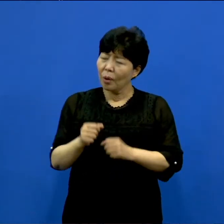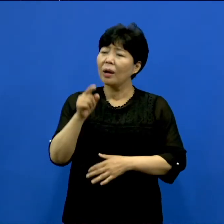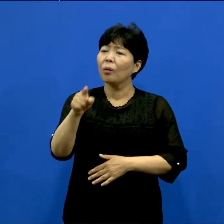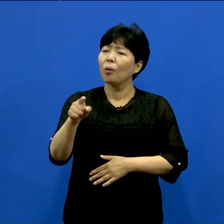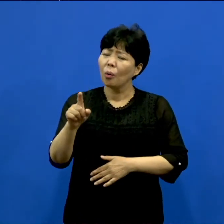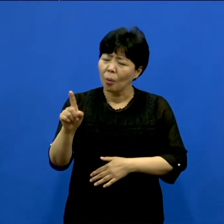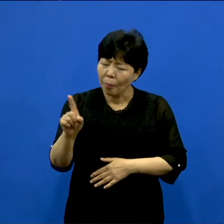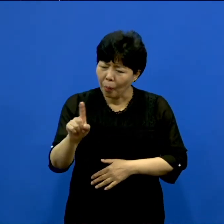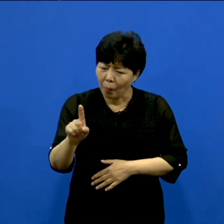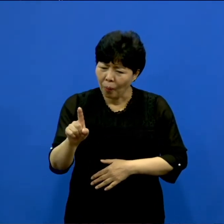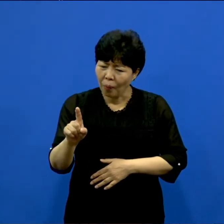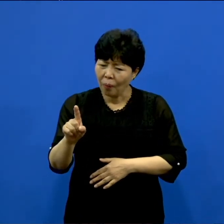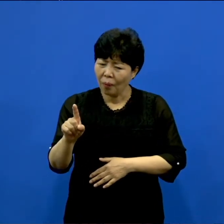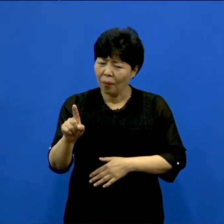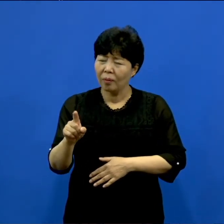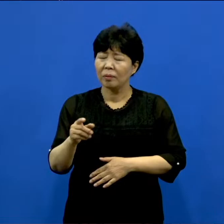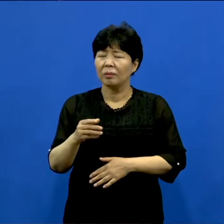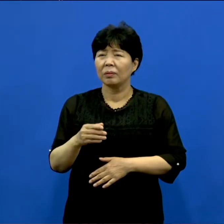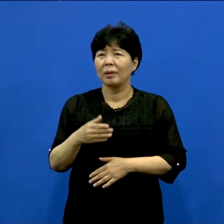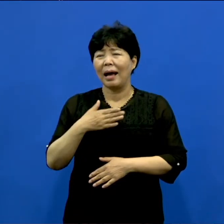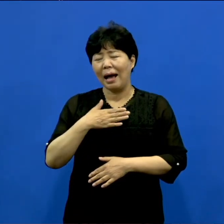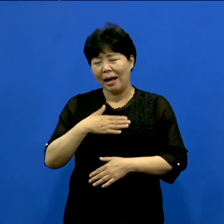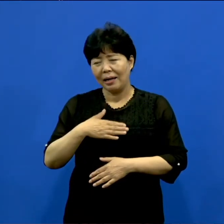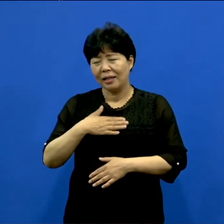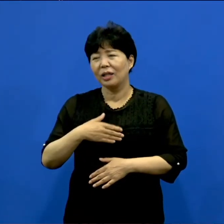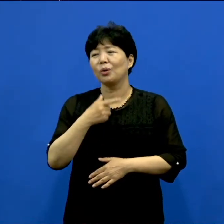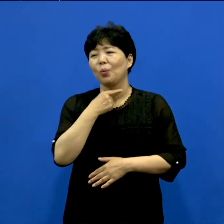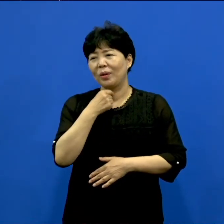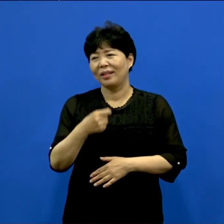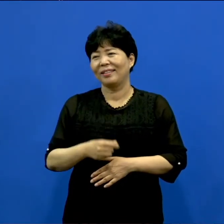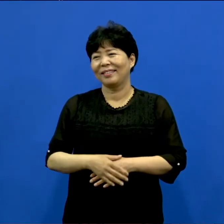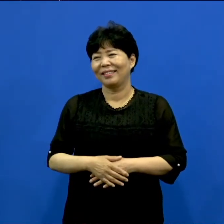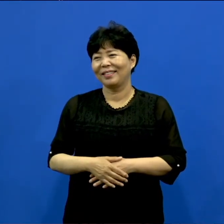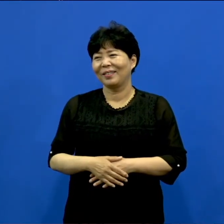더 깊이 들어가야 될 순종이 무엇인지 알고 싶은 거죠.